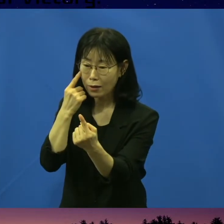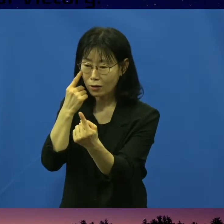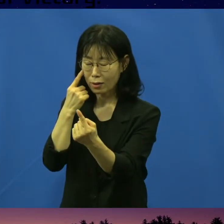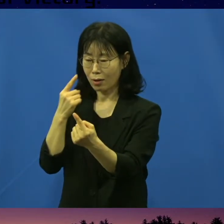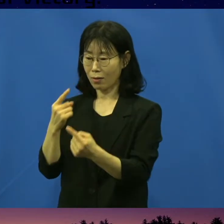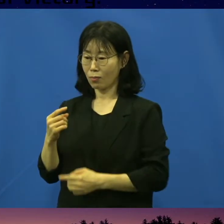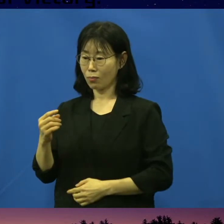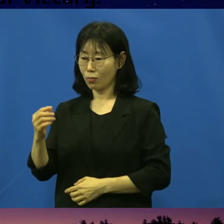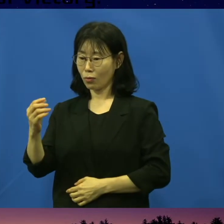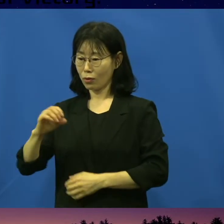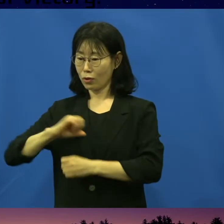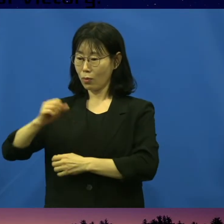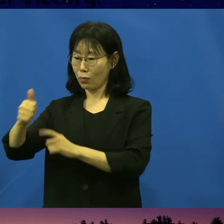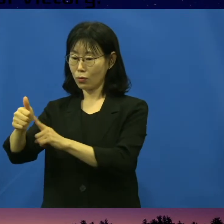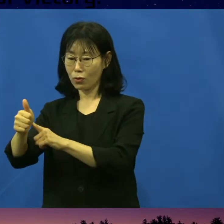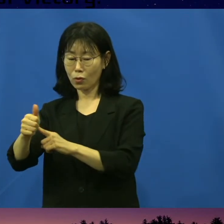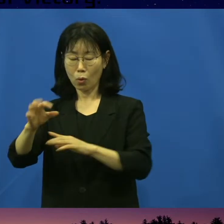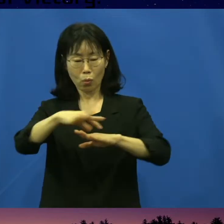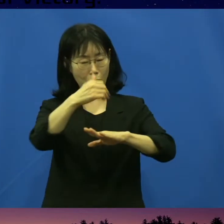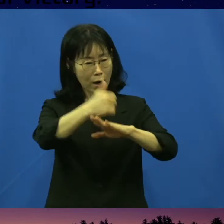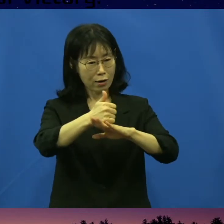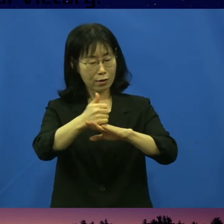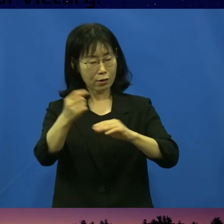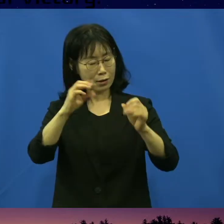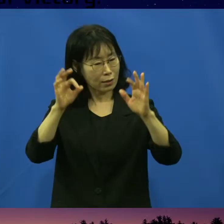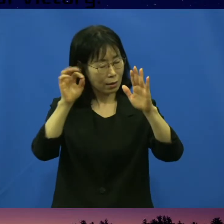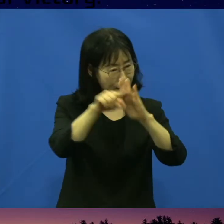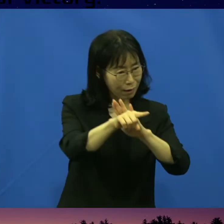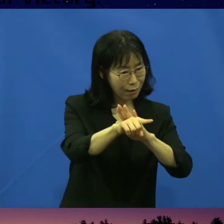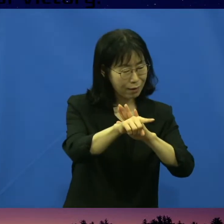잡으려고 시비를 걸려고 하는 거라고 생각한 거예요. 당황한 거예요.